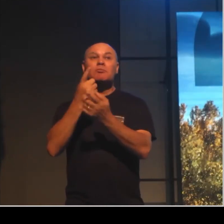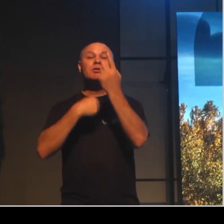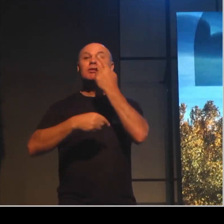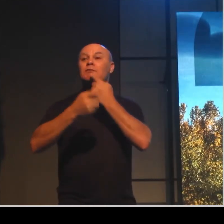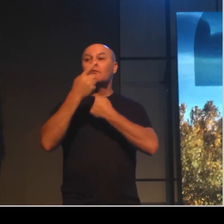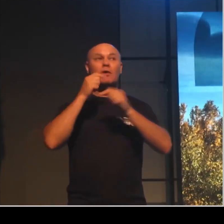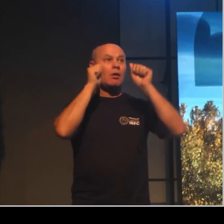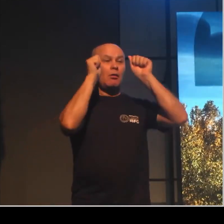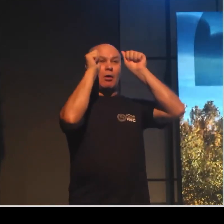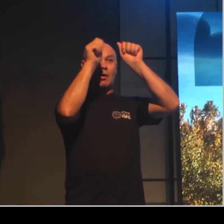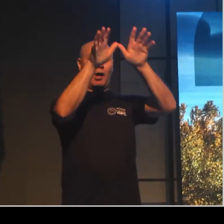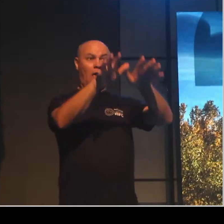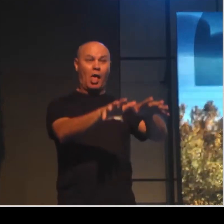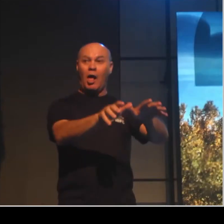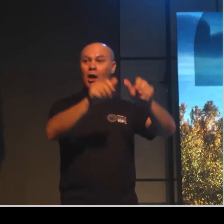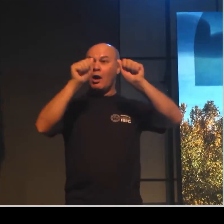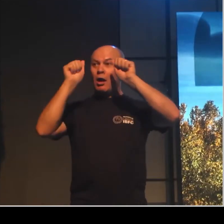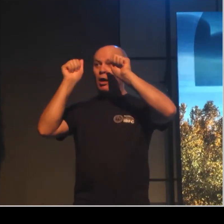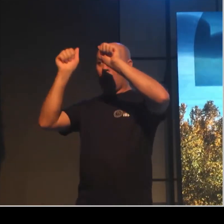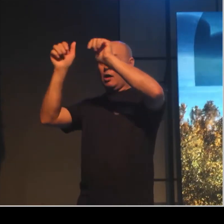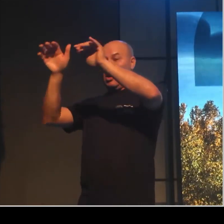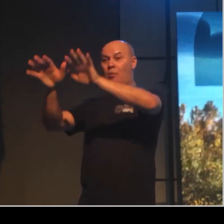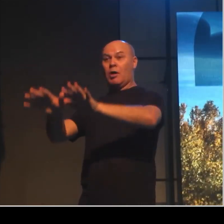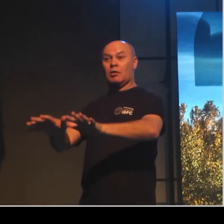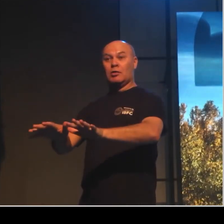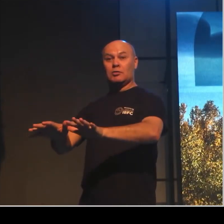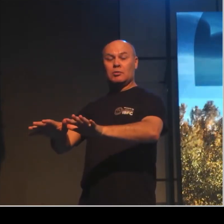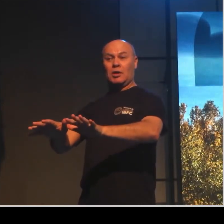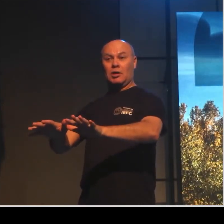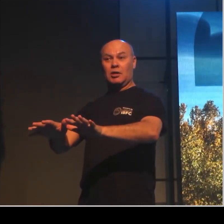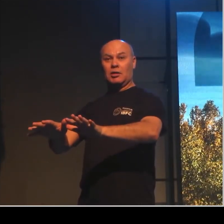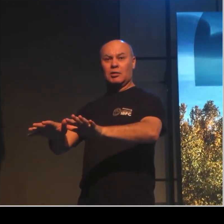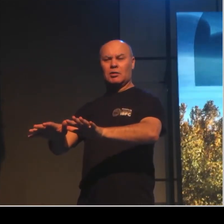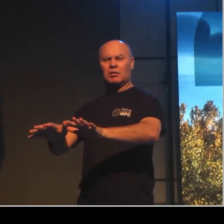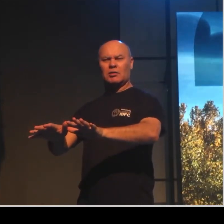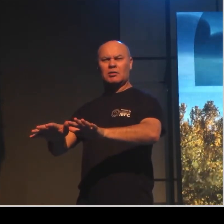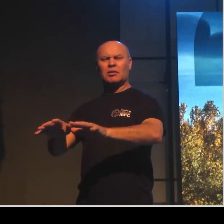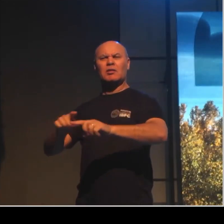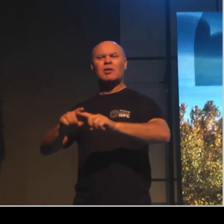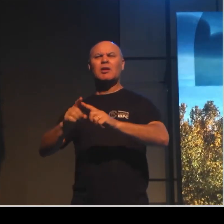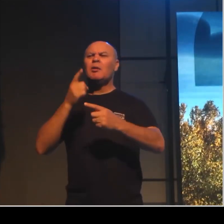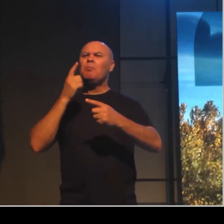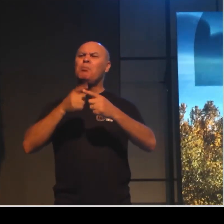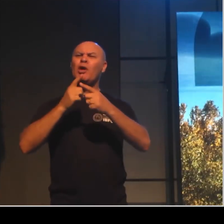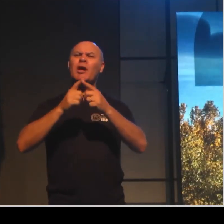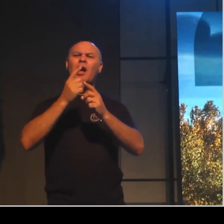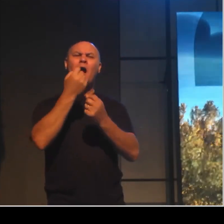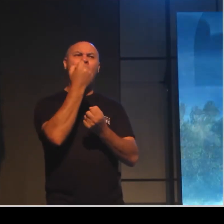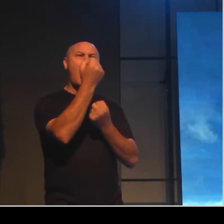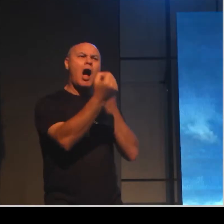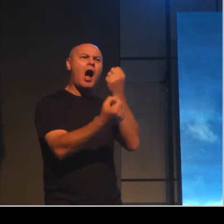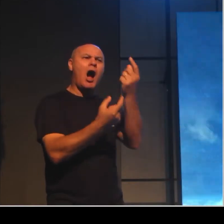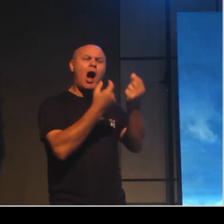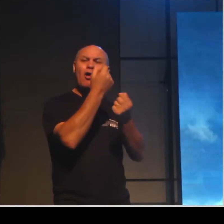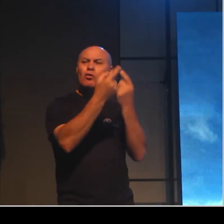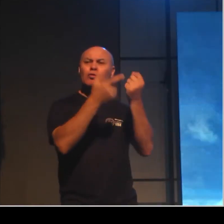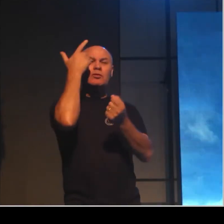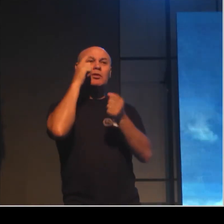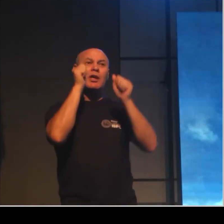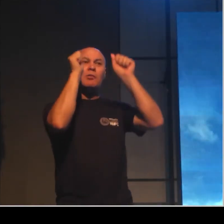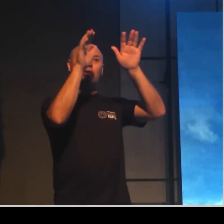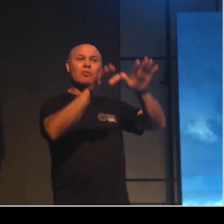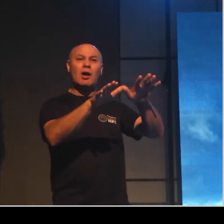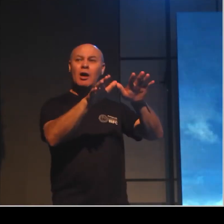Mas como é que uns são abençoados e outros não? Como Deus escolhe abençoar as